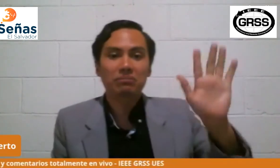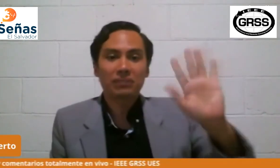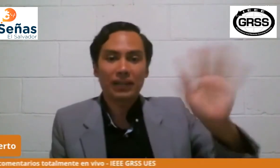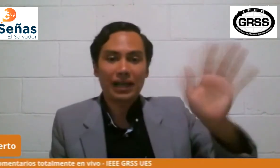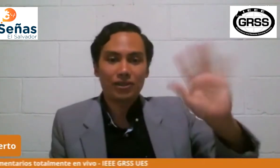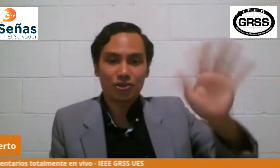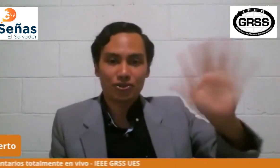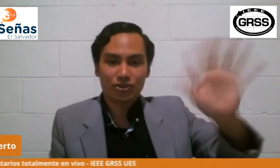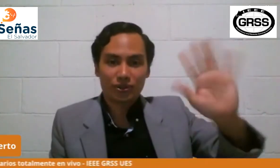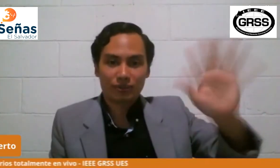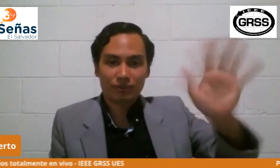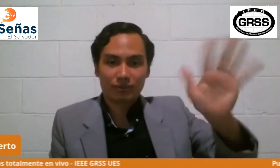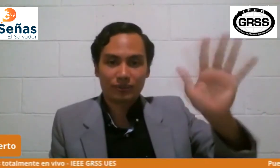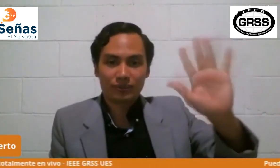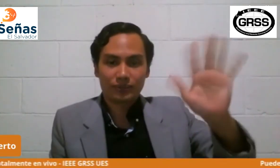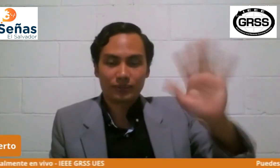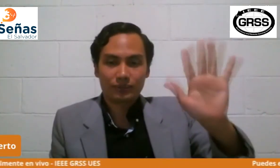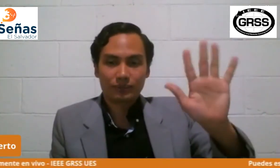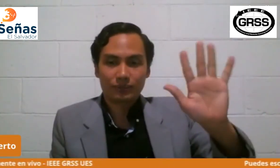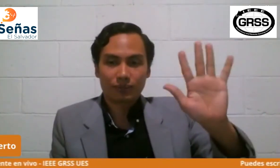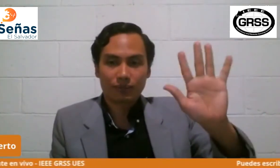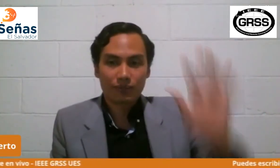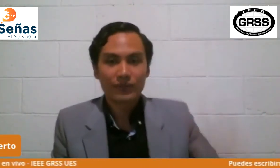y adiós.